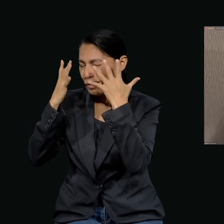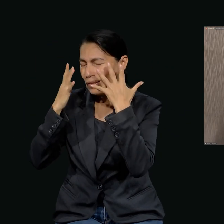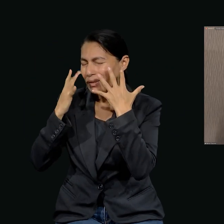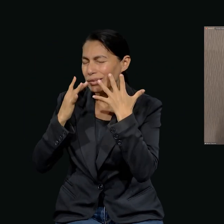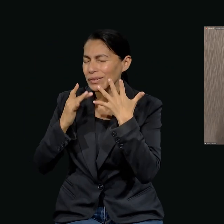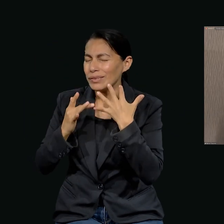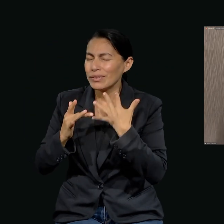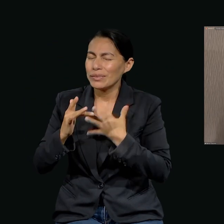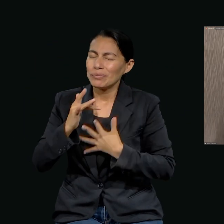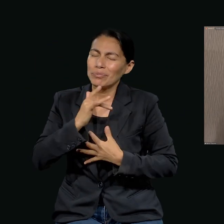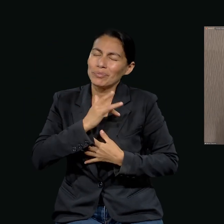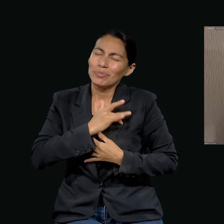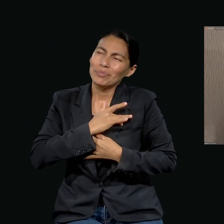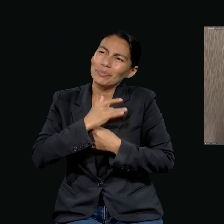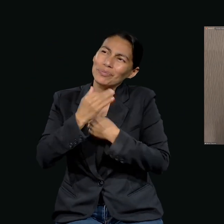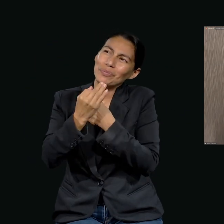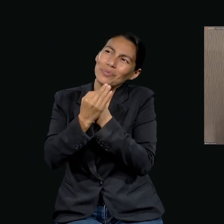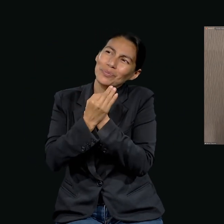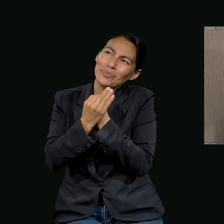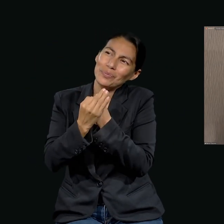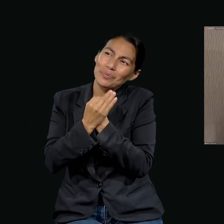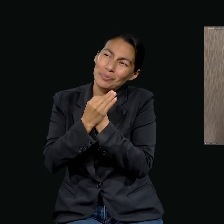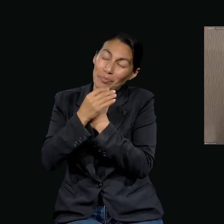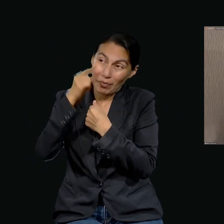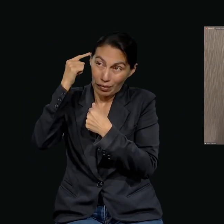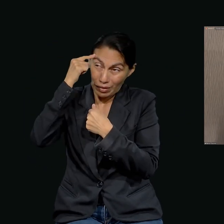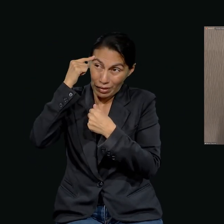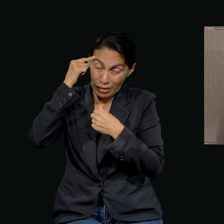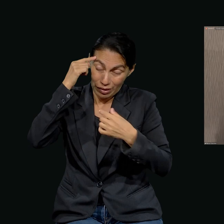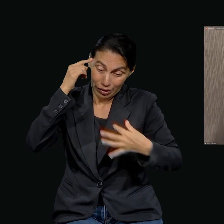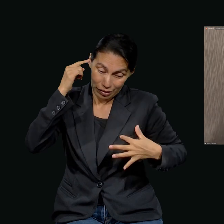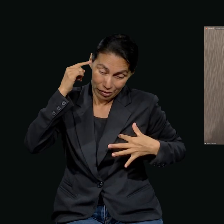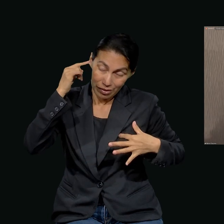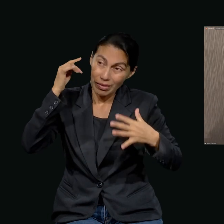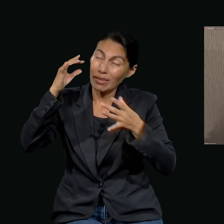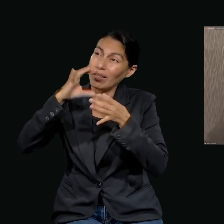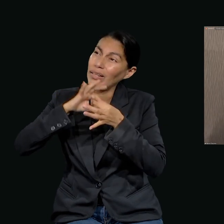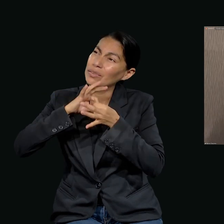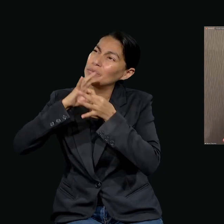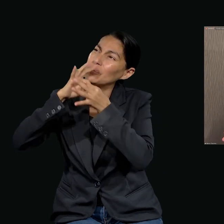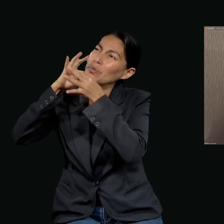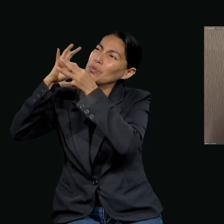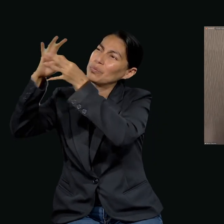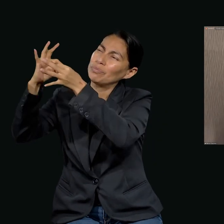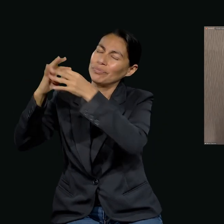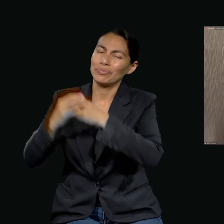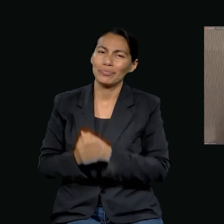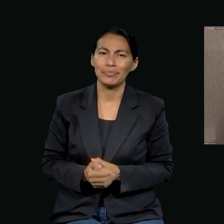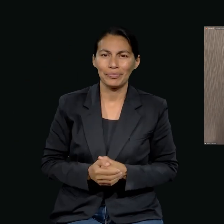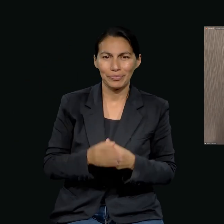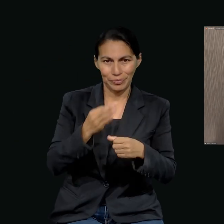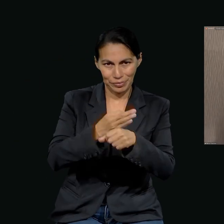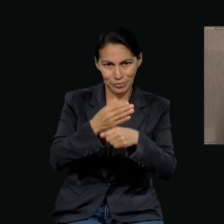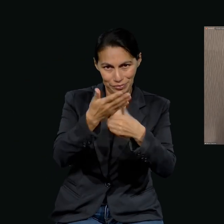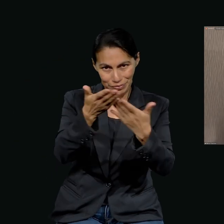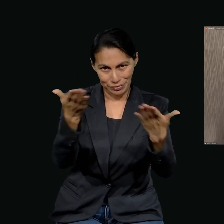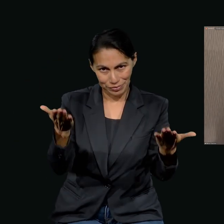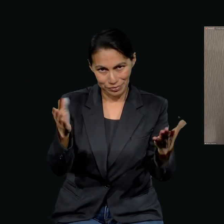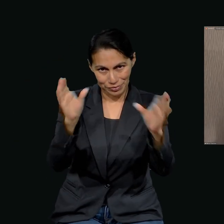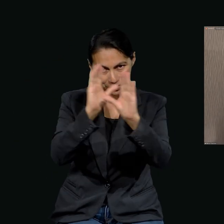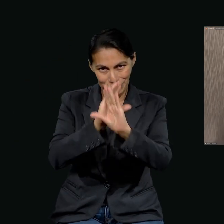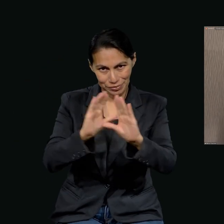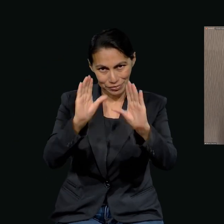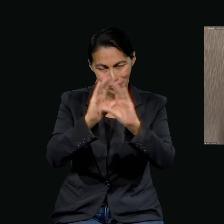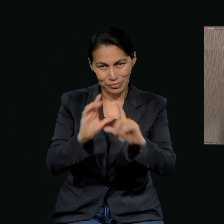sobrepasa todo entendimiento, guardará nuestros corazones y nuestros pensamientos en Cristo Jesús.